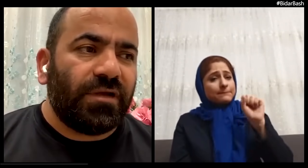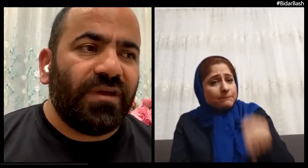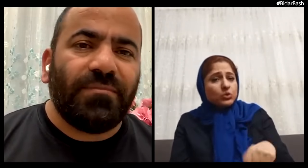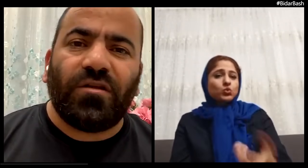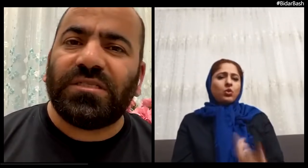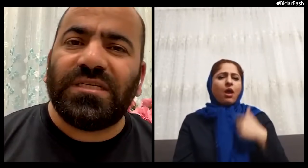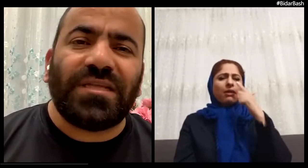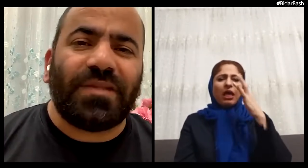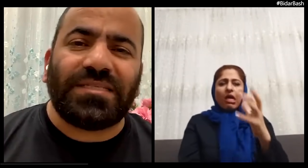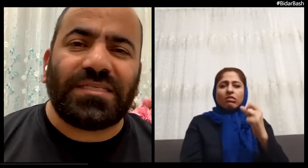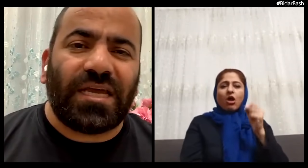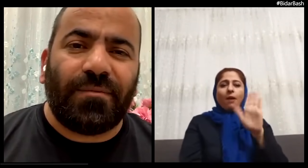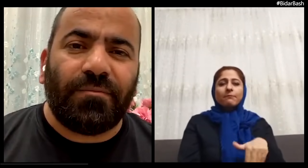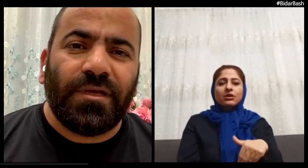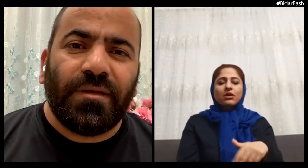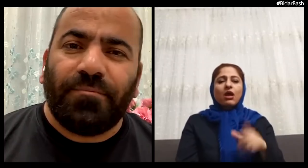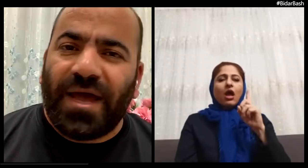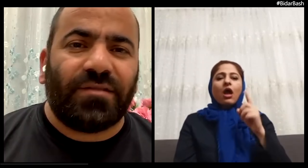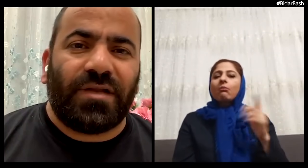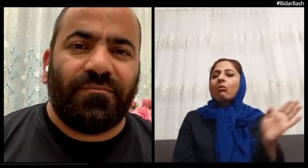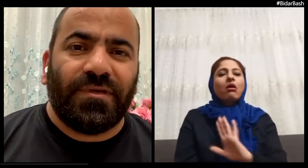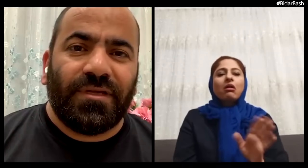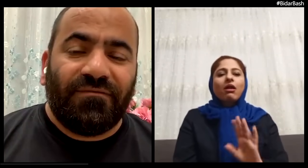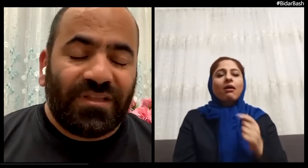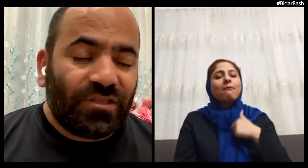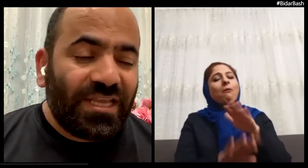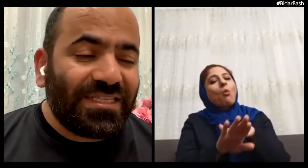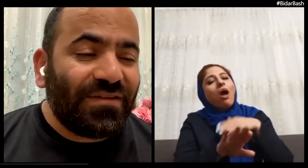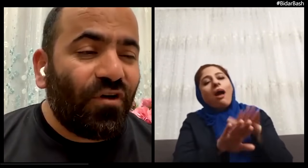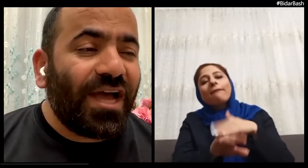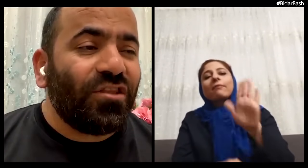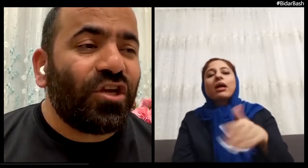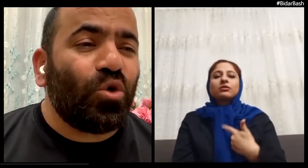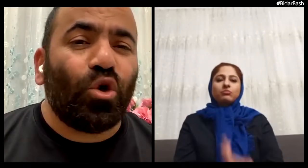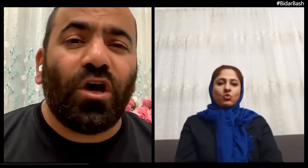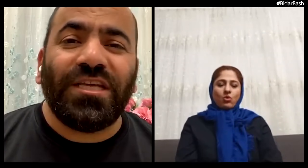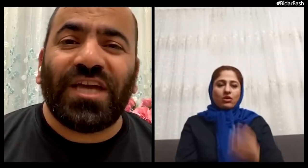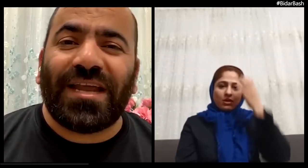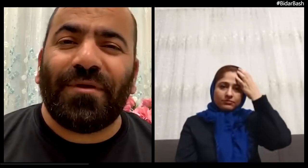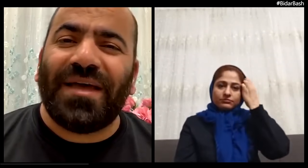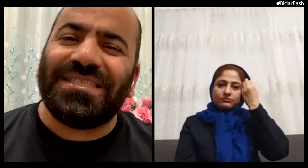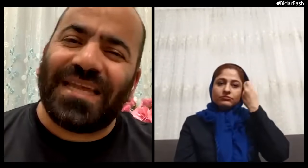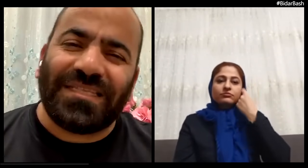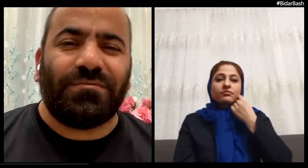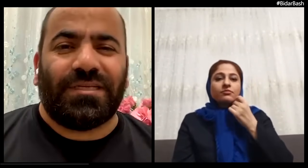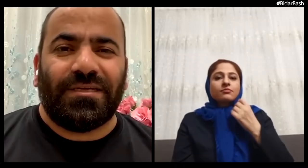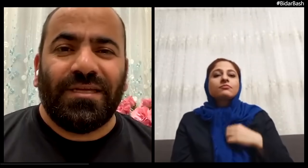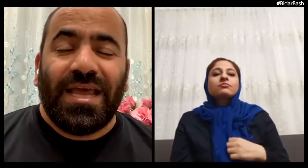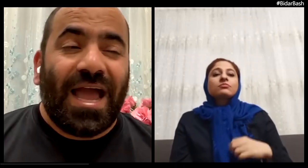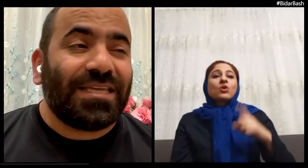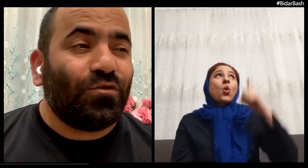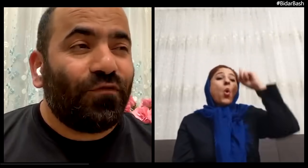انتقام بگیرم، ولی من حاضر نیستم دست از کرمم بردارم. و اتفاقا داره کلاه کرم من سرت